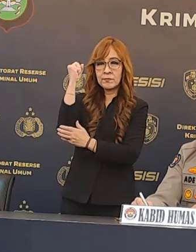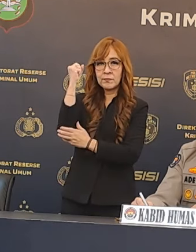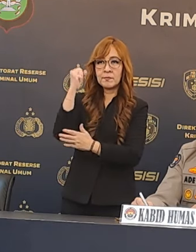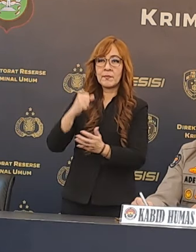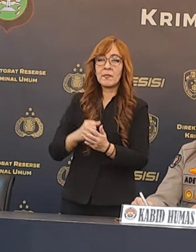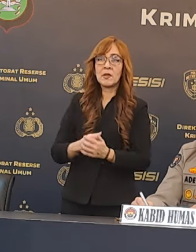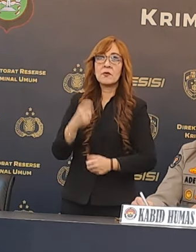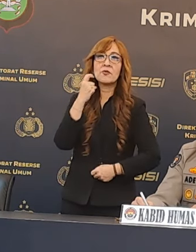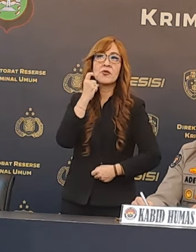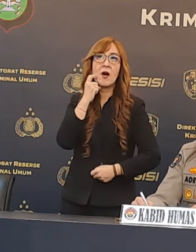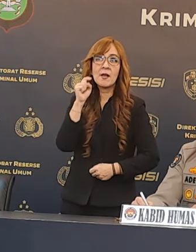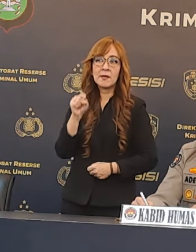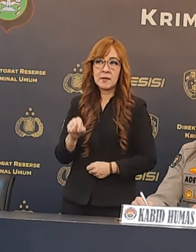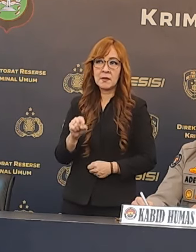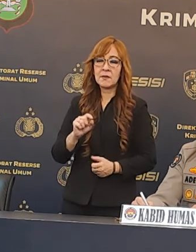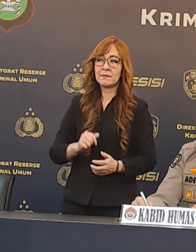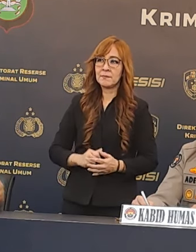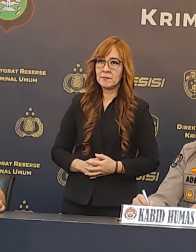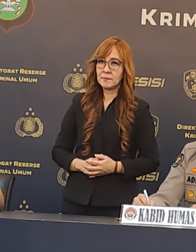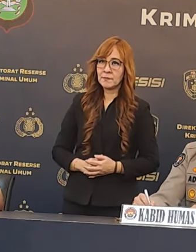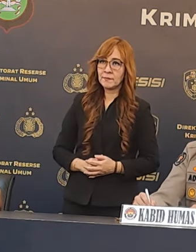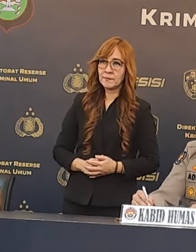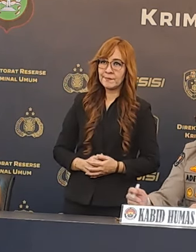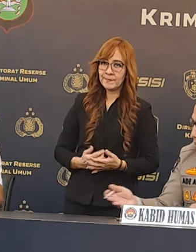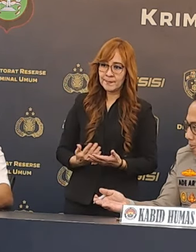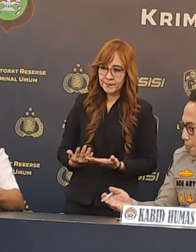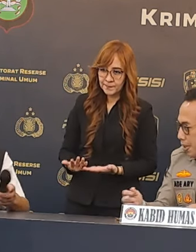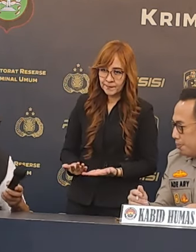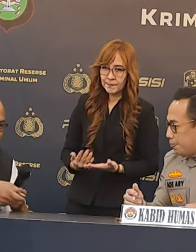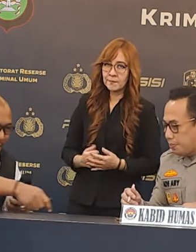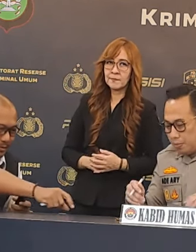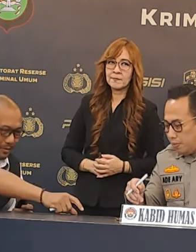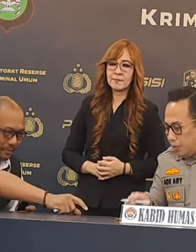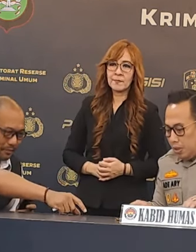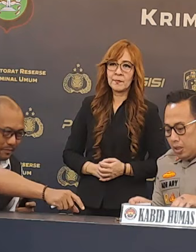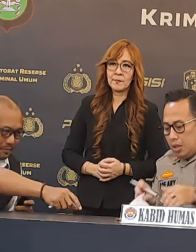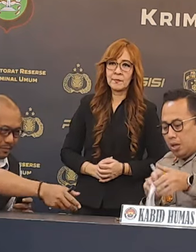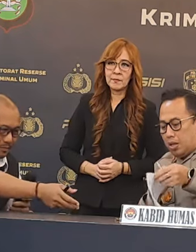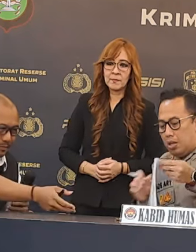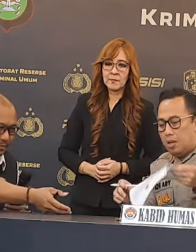terkait pengungkapan kasus ini. Mohon izin, silakan.